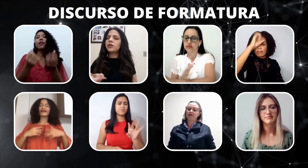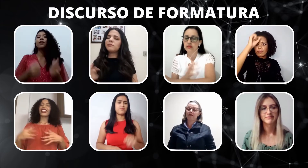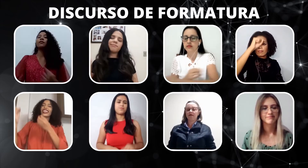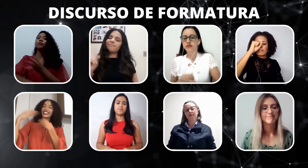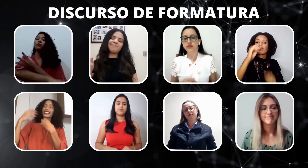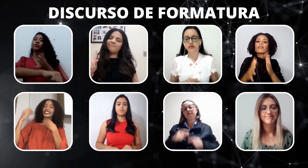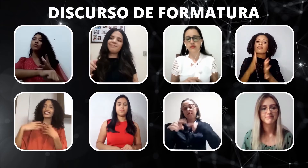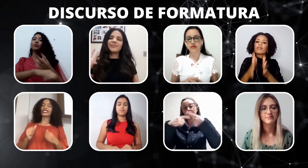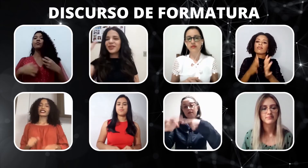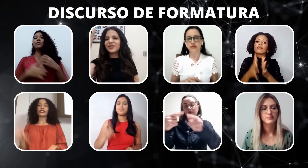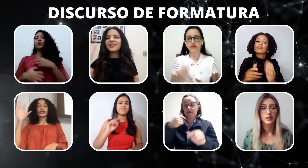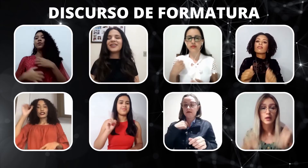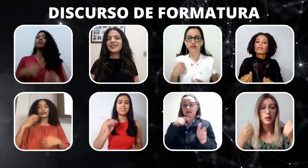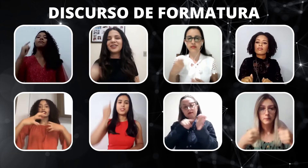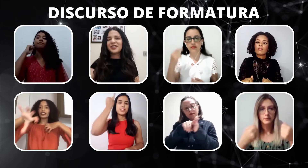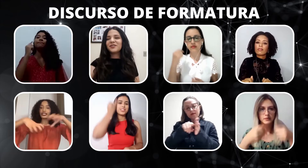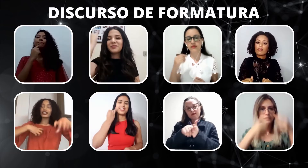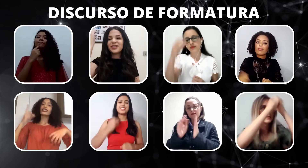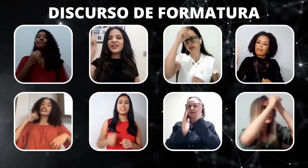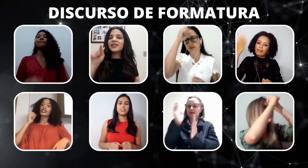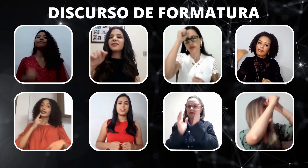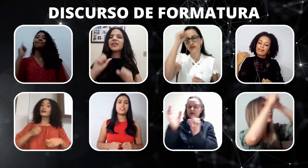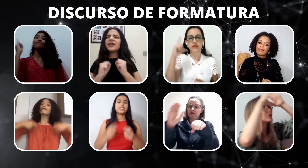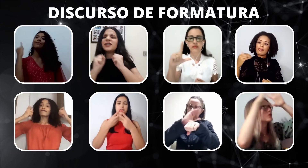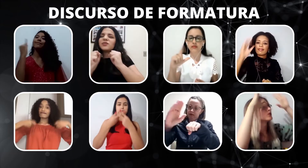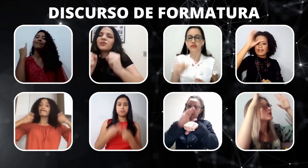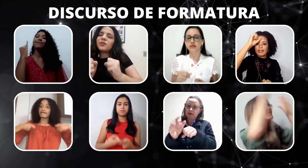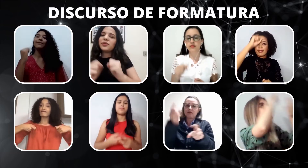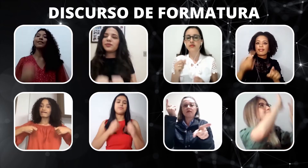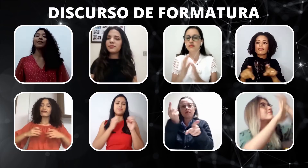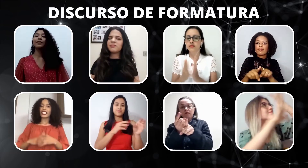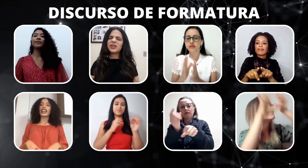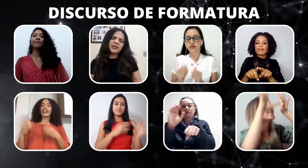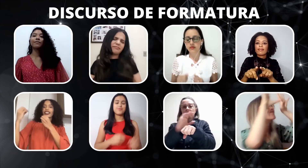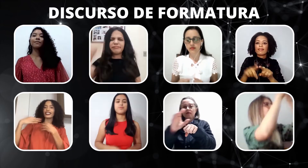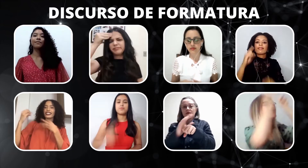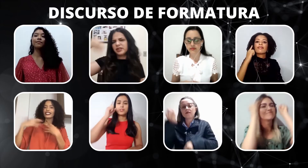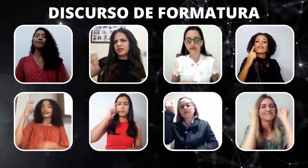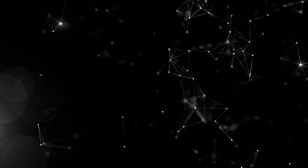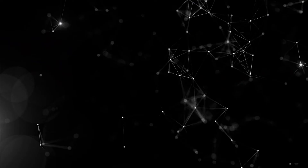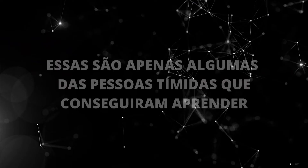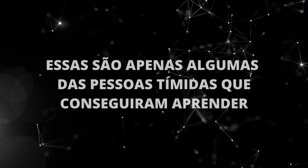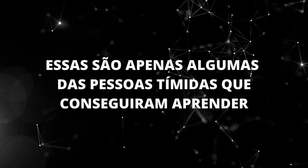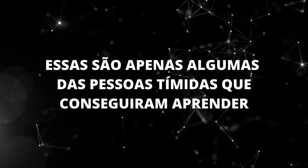Eu percebi que a timidez ela pode ser um desafio, mas não um empecilho.